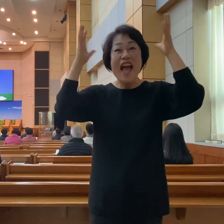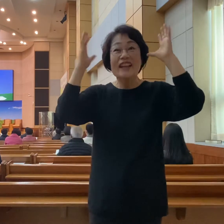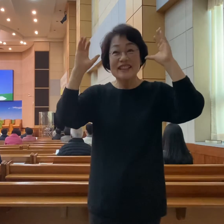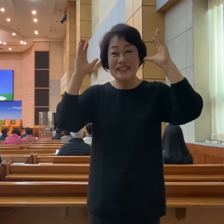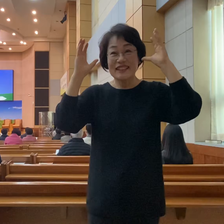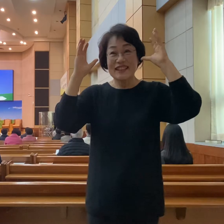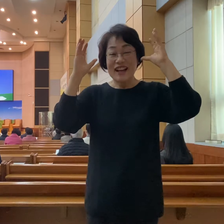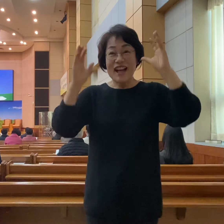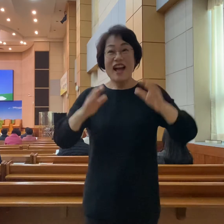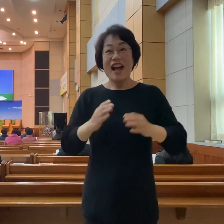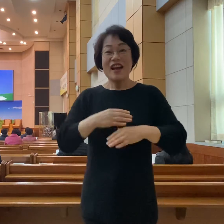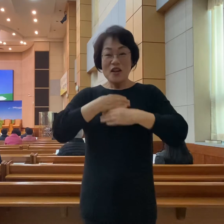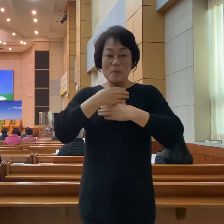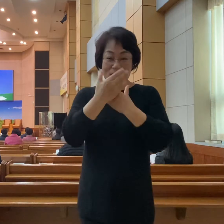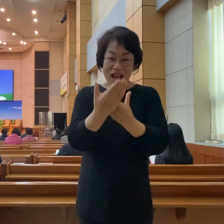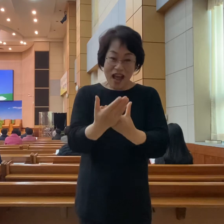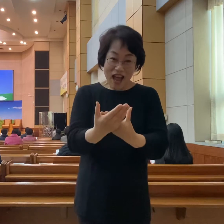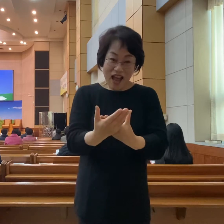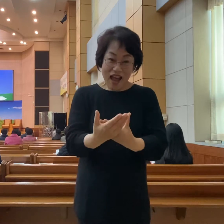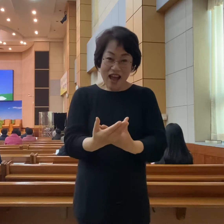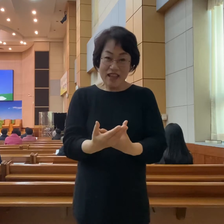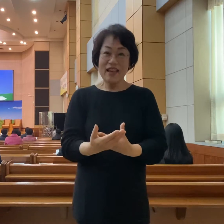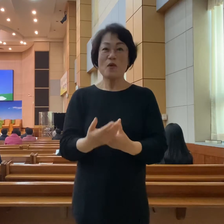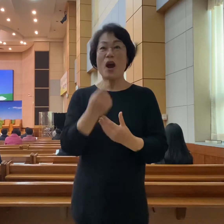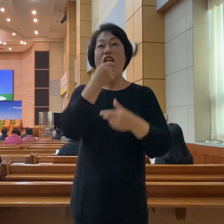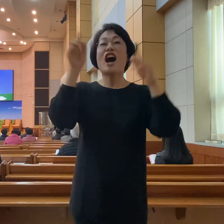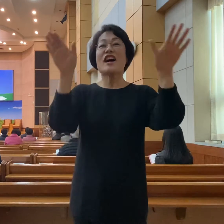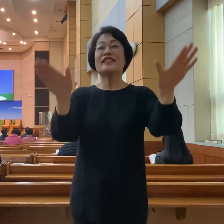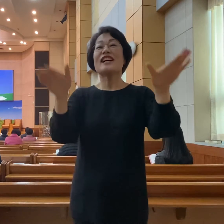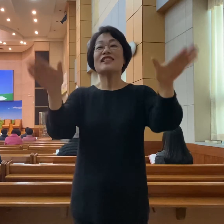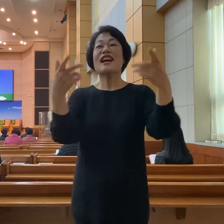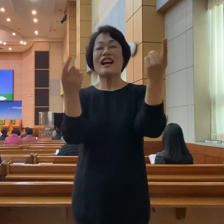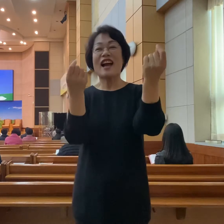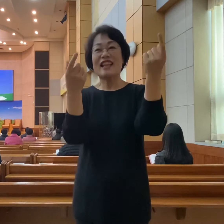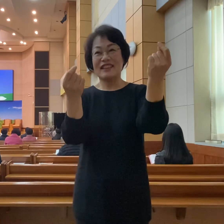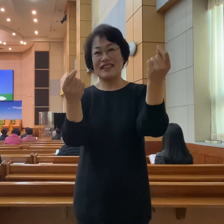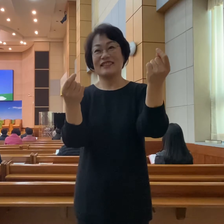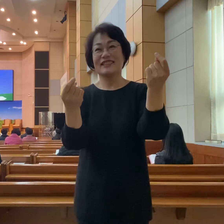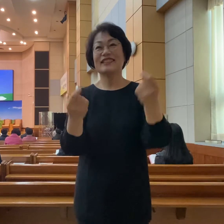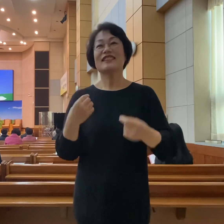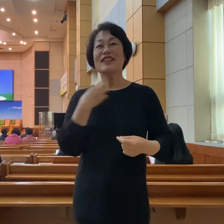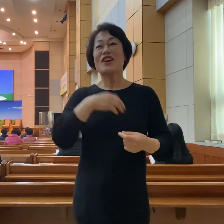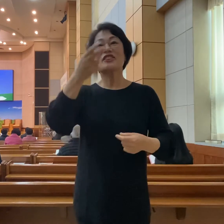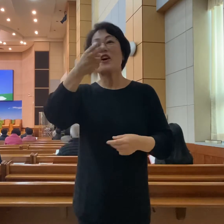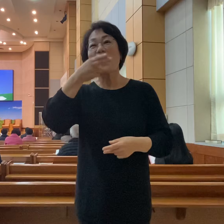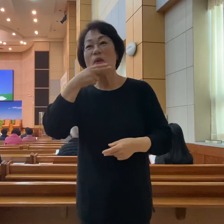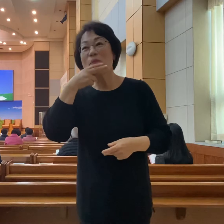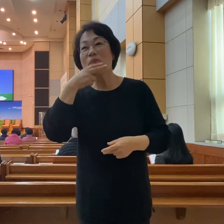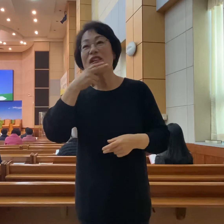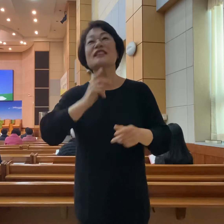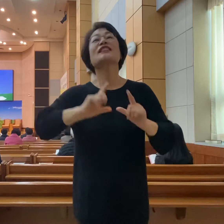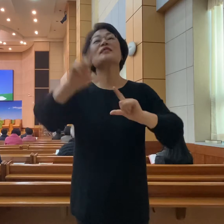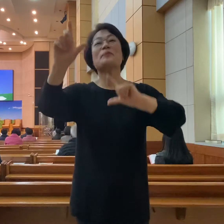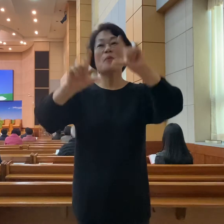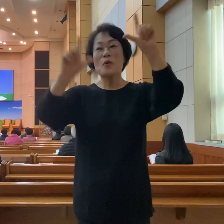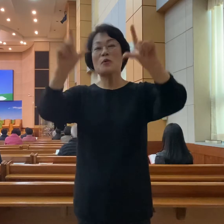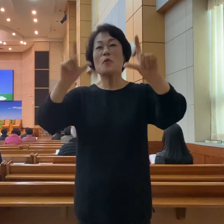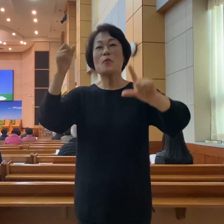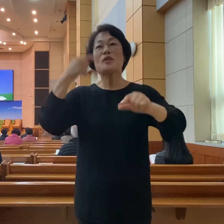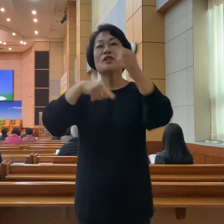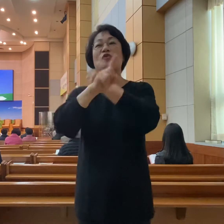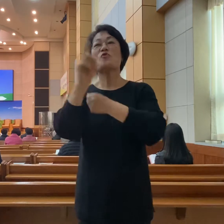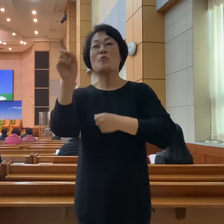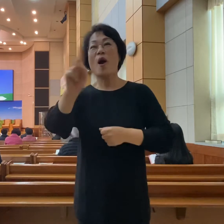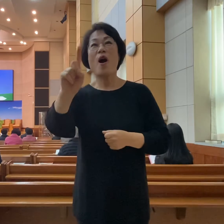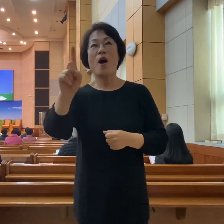아니라, 가난하게는 아무것도 할 수 없어도 걱정을 안 하잖아요. 걱정을 안 해요. 걱정을